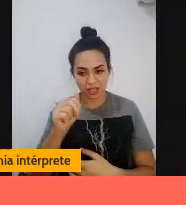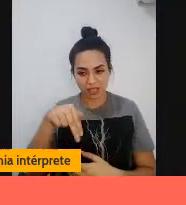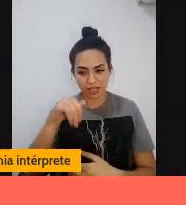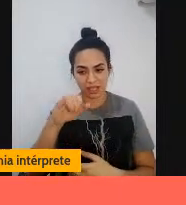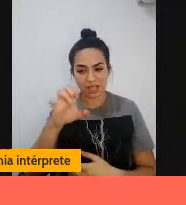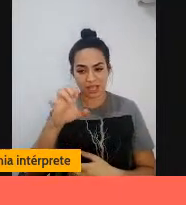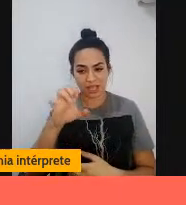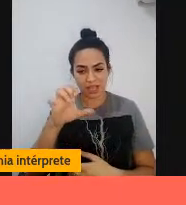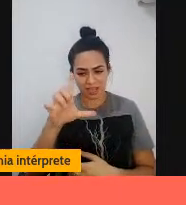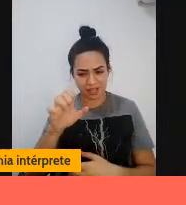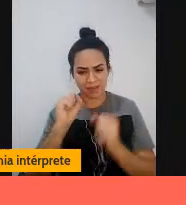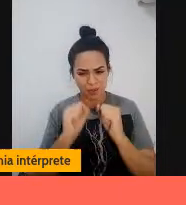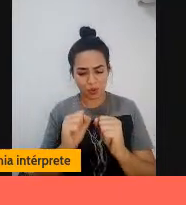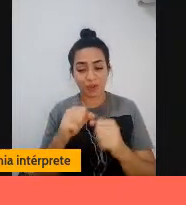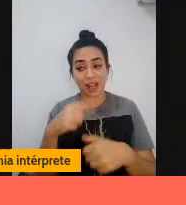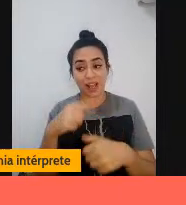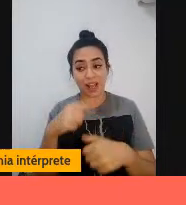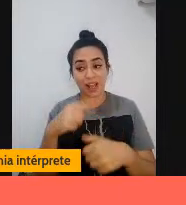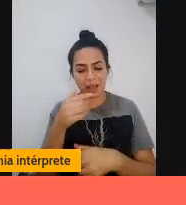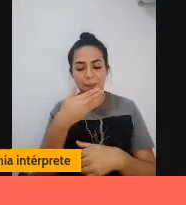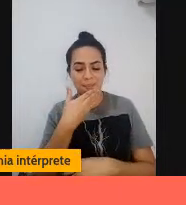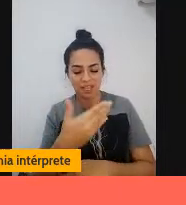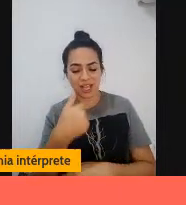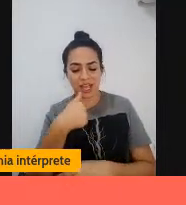Que ela pediu, então, eu sou aluno de